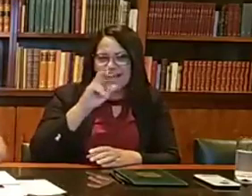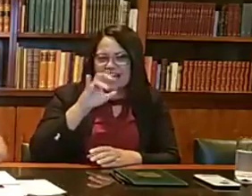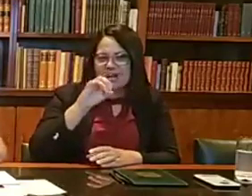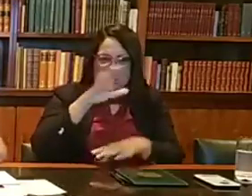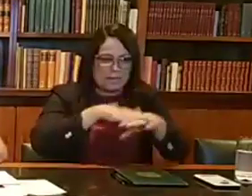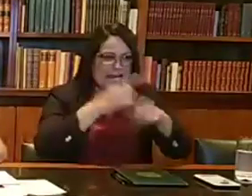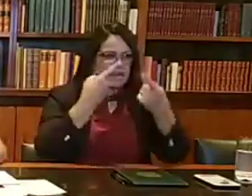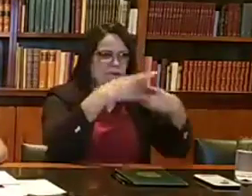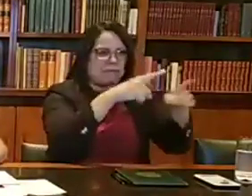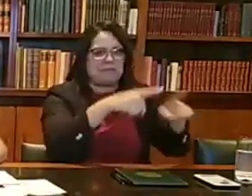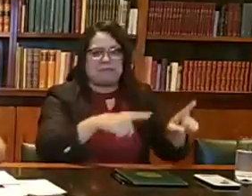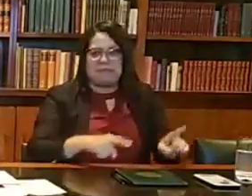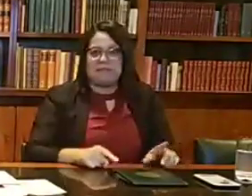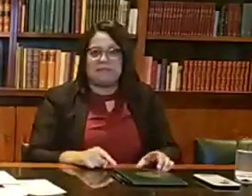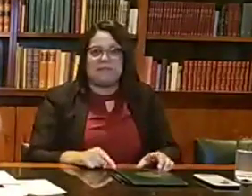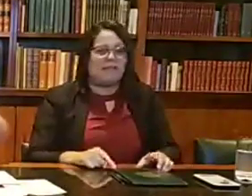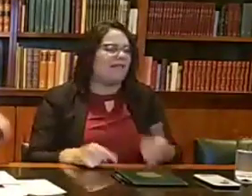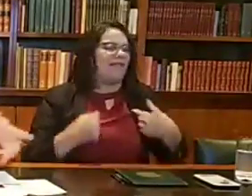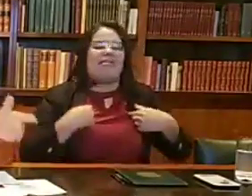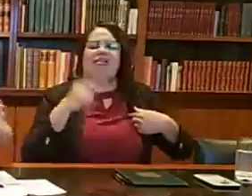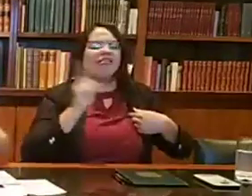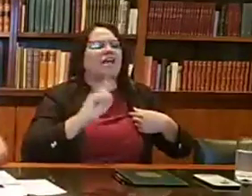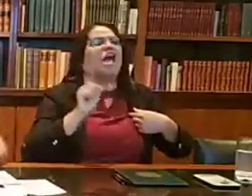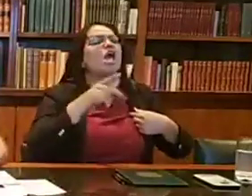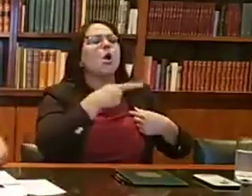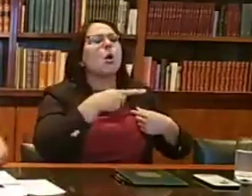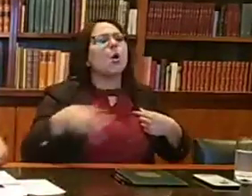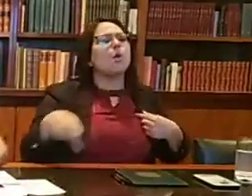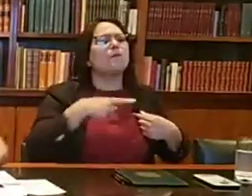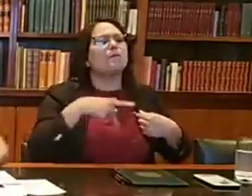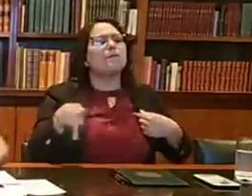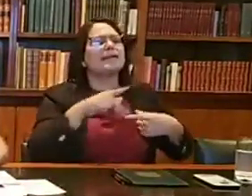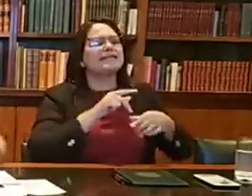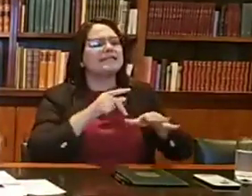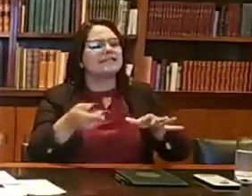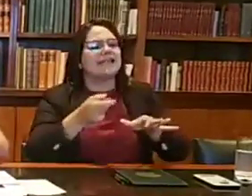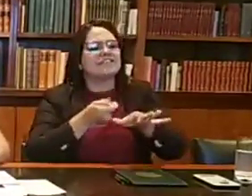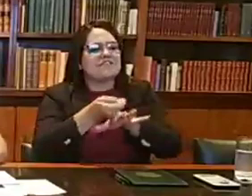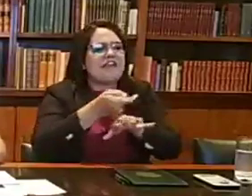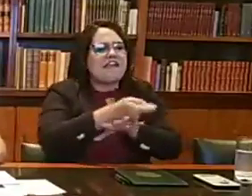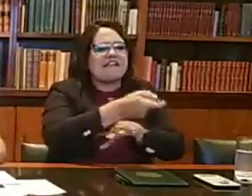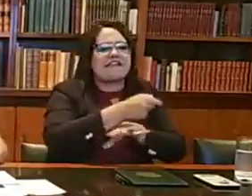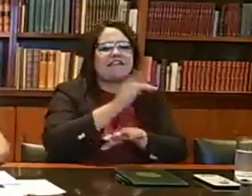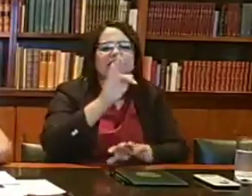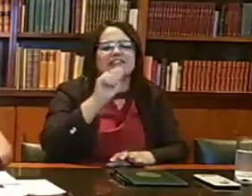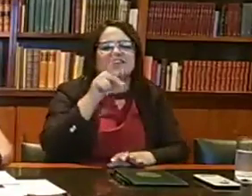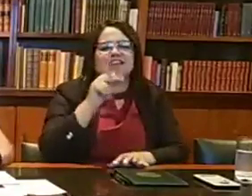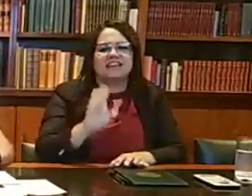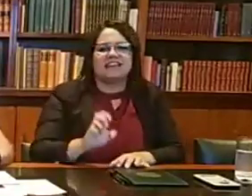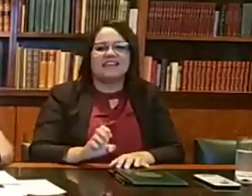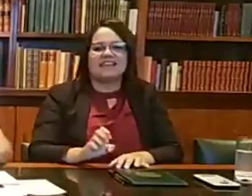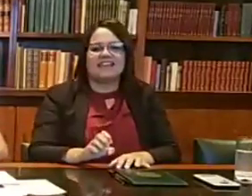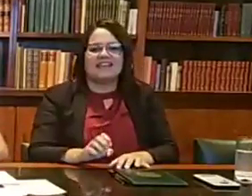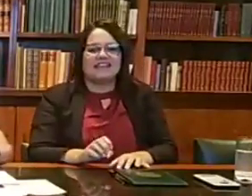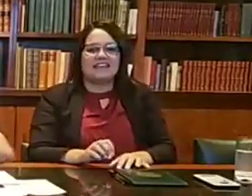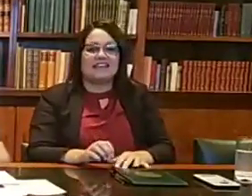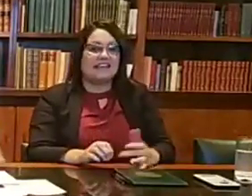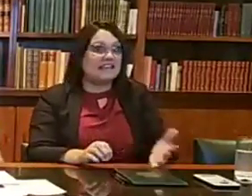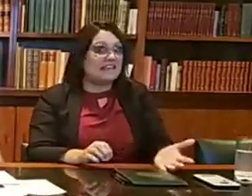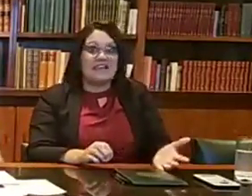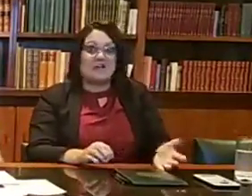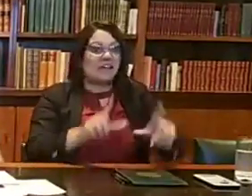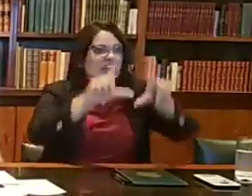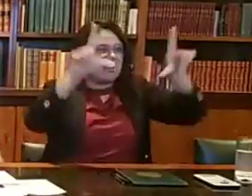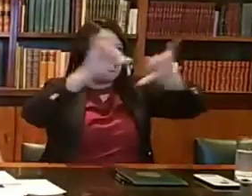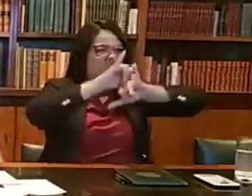afronta à imprensa. Eu não tem isso. Daí ele falou, não, eu estou aqui porque eu sou presidente fake. Daí a imprensa perguntou para mim, nem o PIB, ó. O presidente hoje é ele.